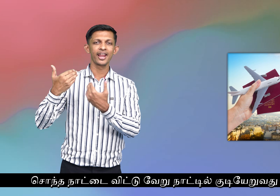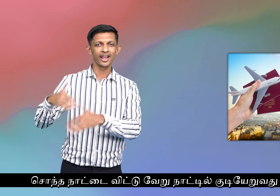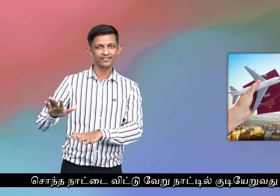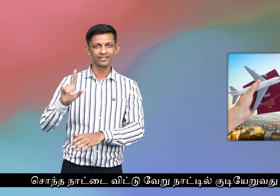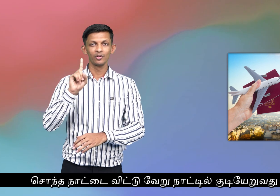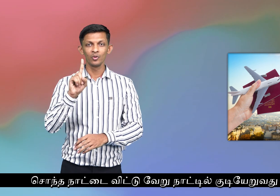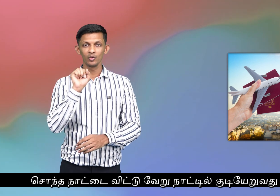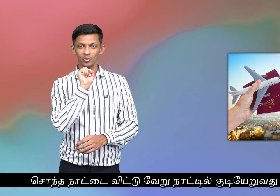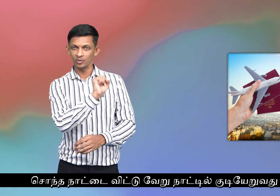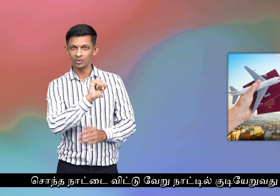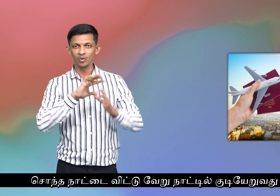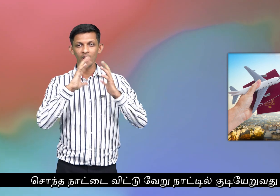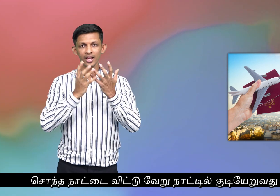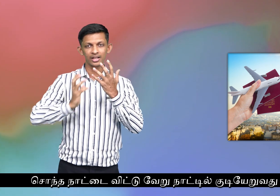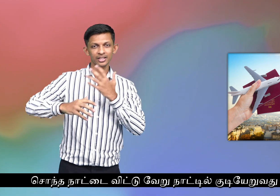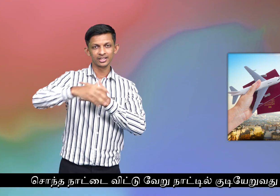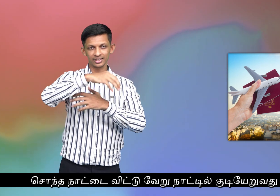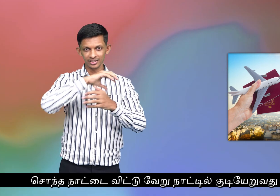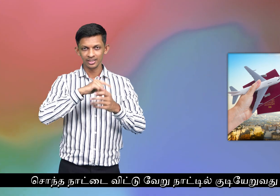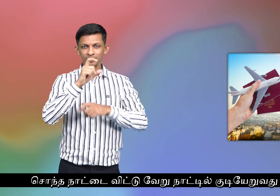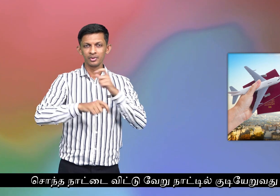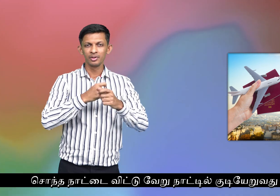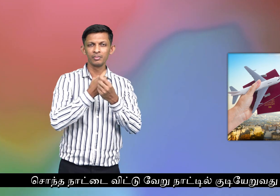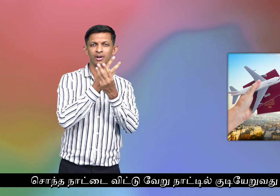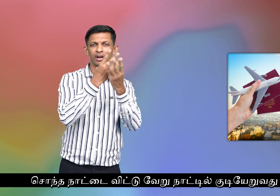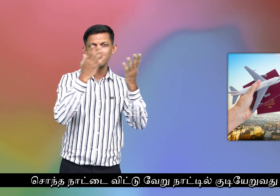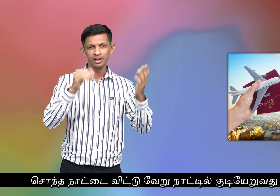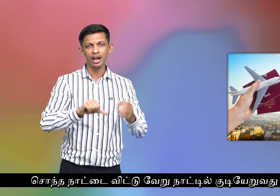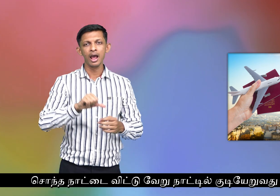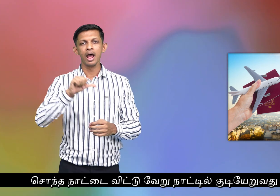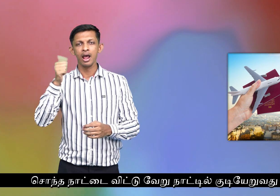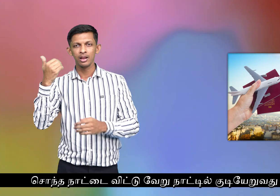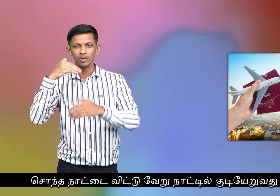சொந்த நாட்டை விட்டு வேறு நாட்டில் குடியேறுவது புலம்பெயர்தல் ஆகும்.